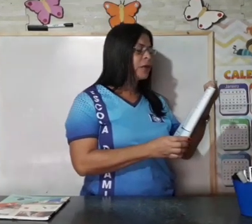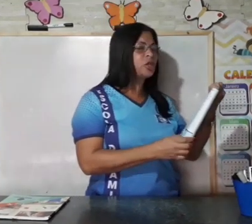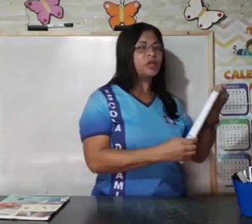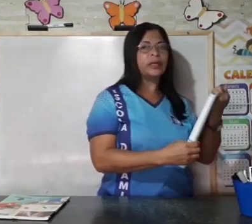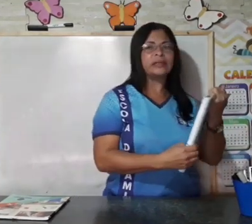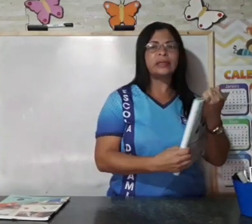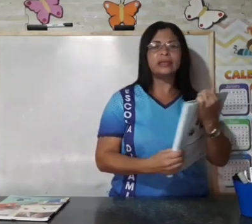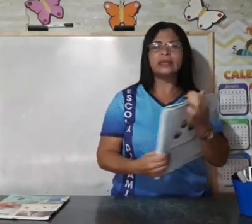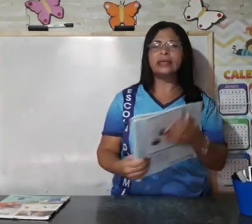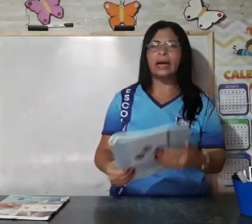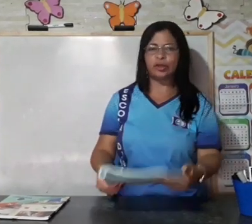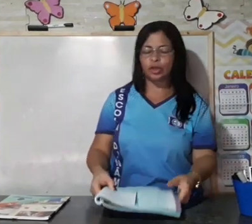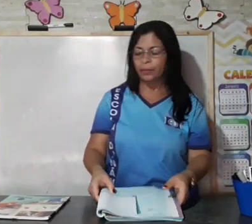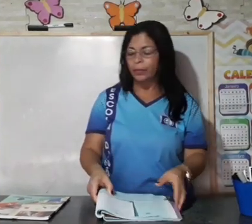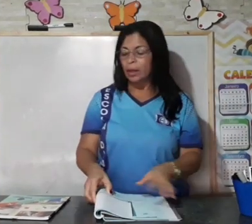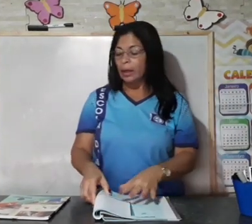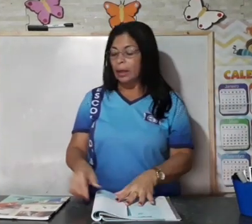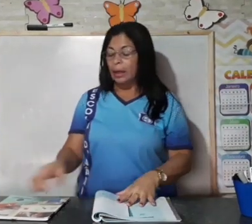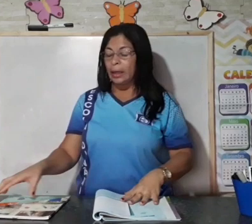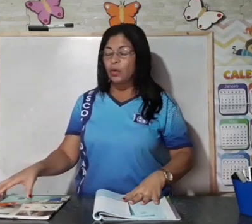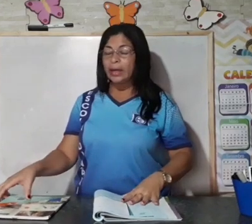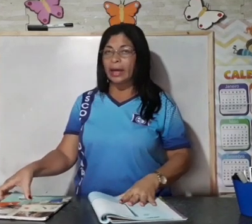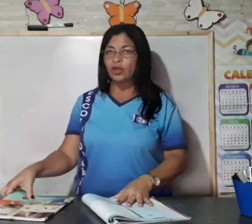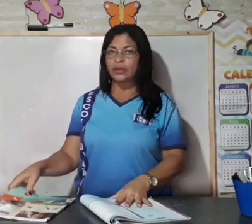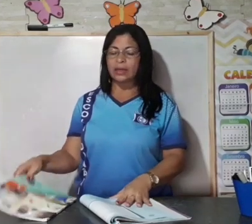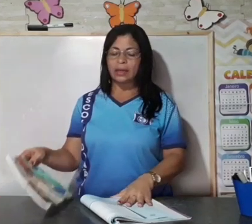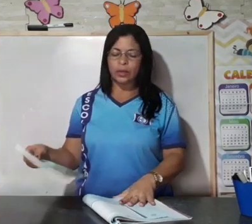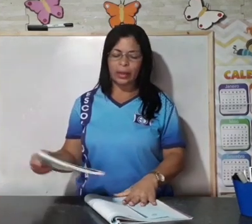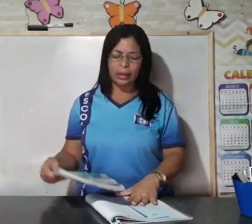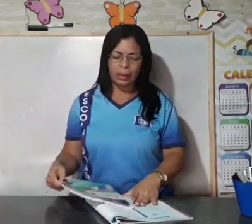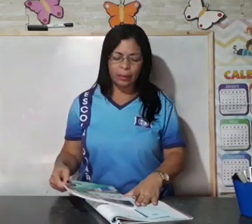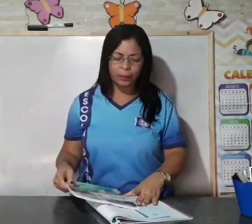diferente necessidade. E o que quer dizer isso aqui?